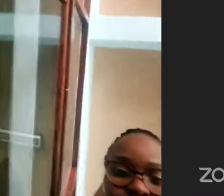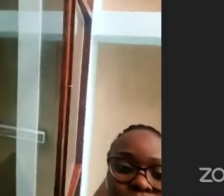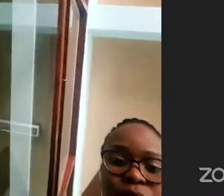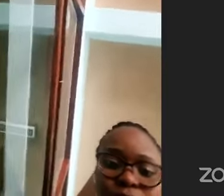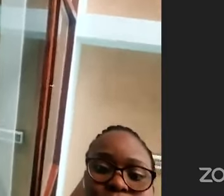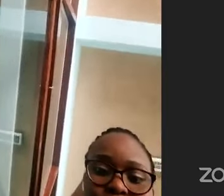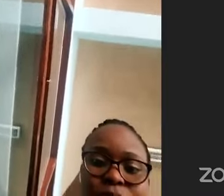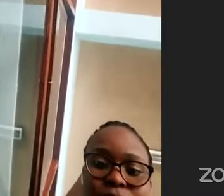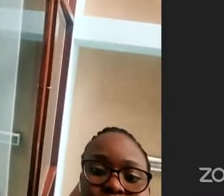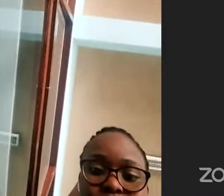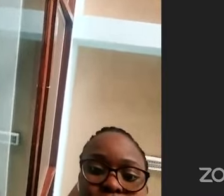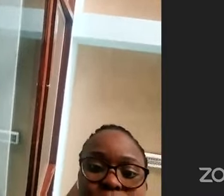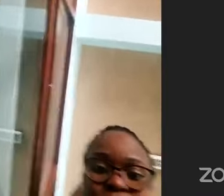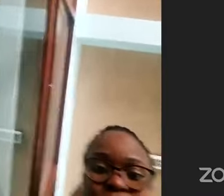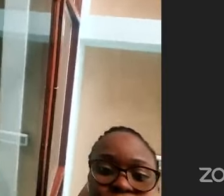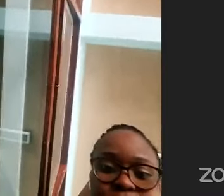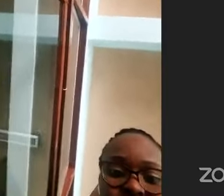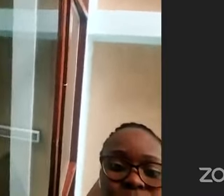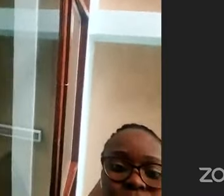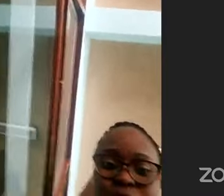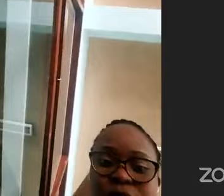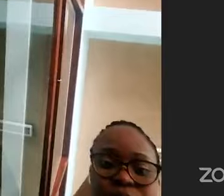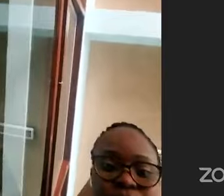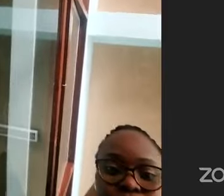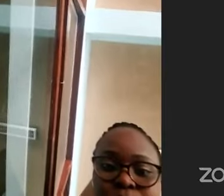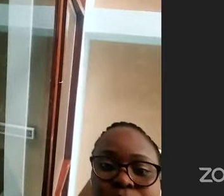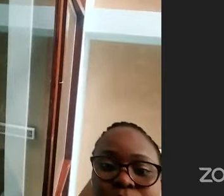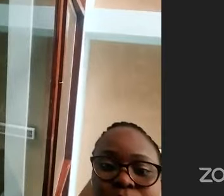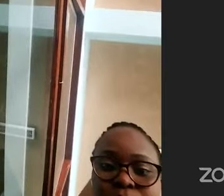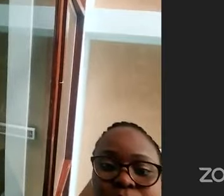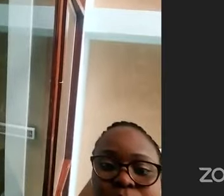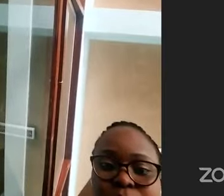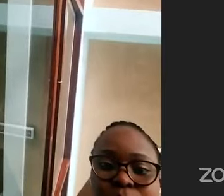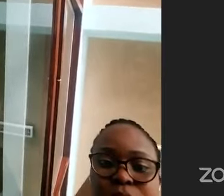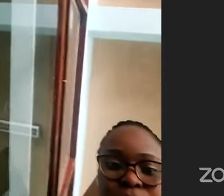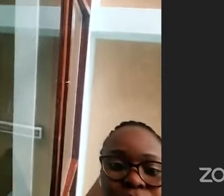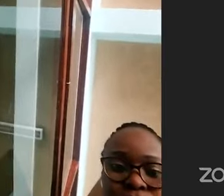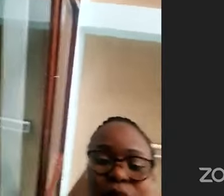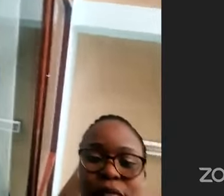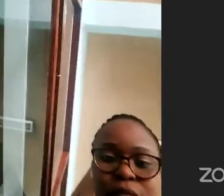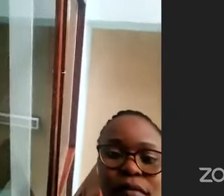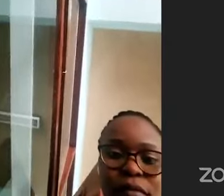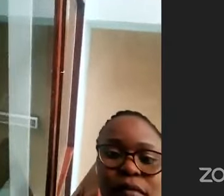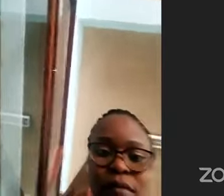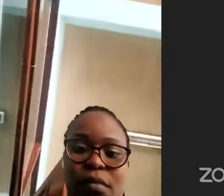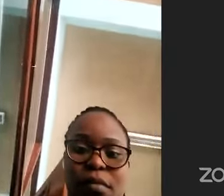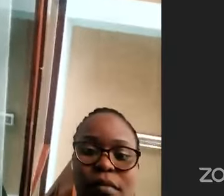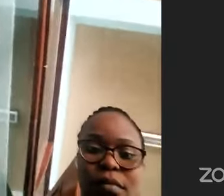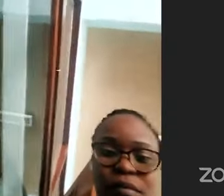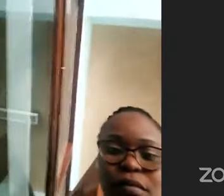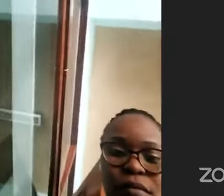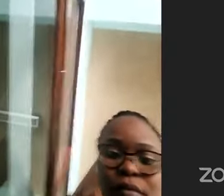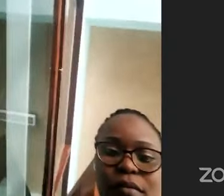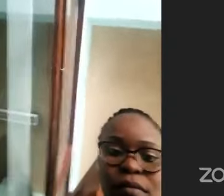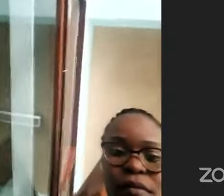ambaye alikuwa na albinism, na mguu kaa umeoza, hakuna mtu wa kumsaidia. So huyu mama aliweza